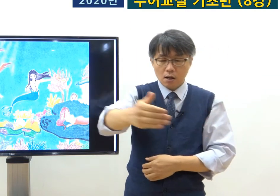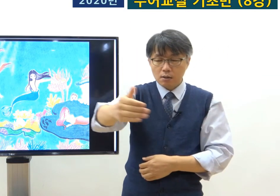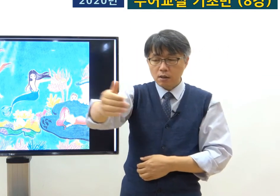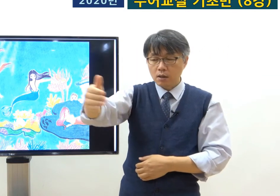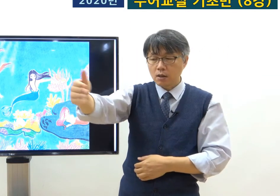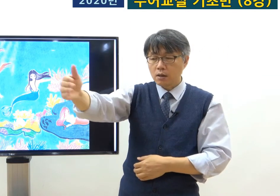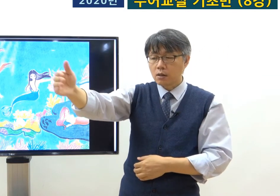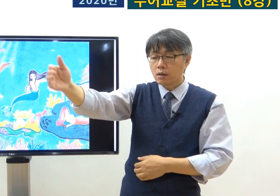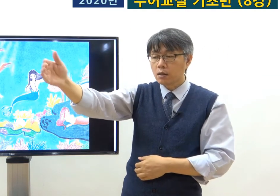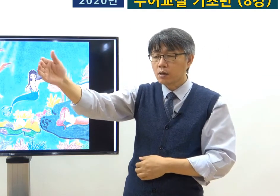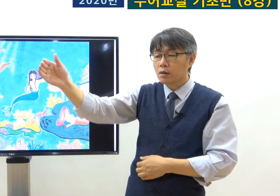가네